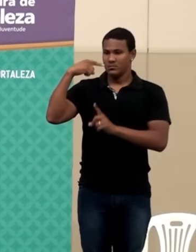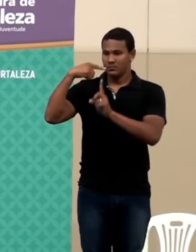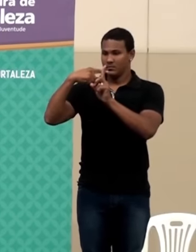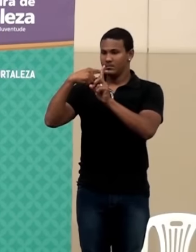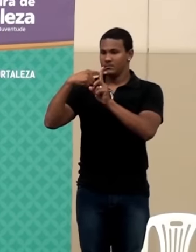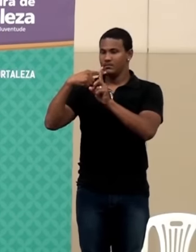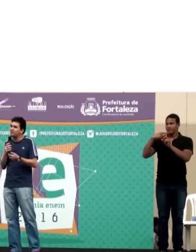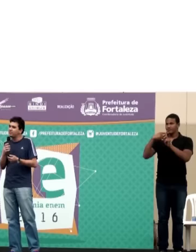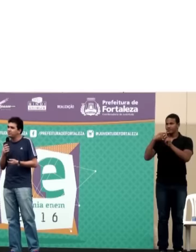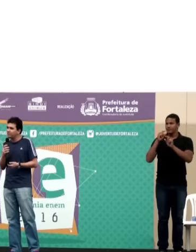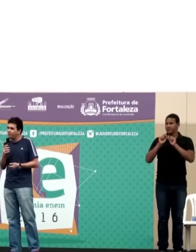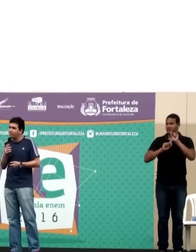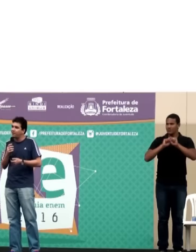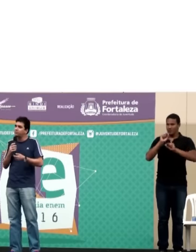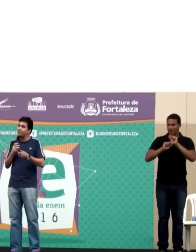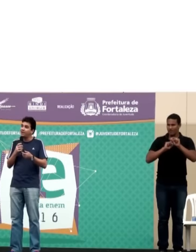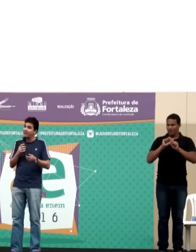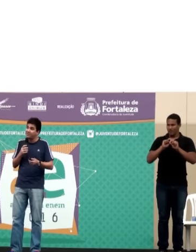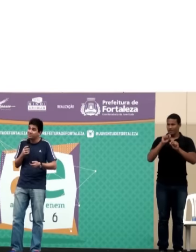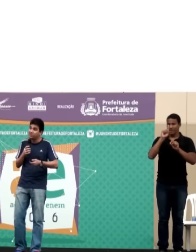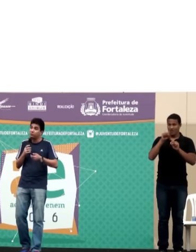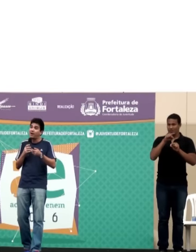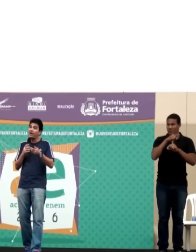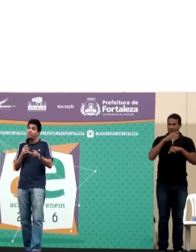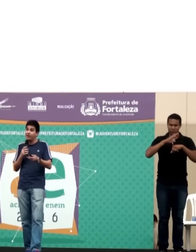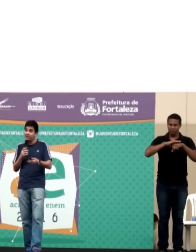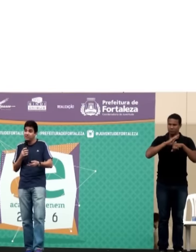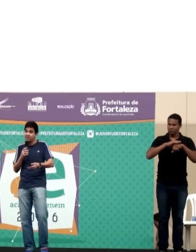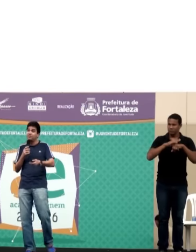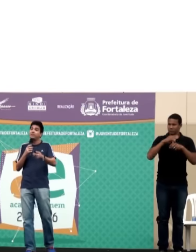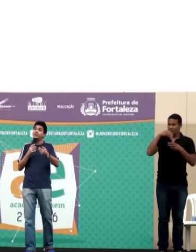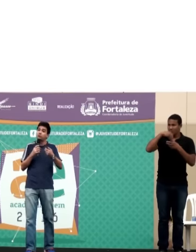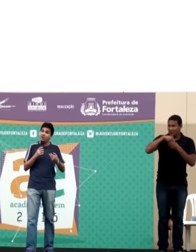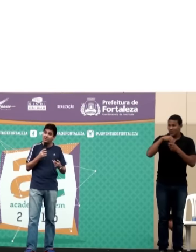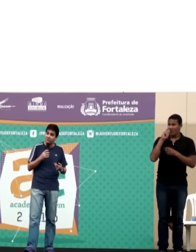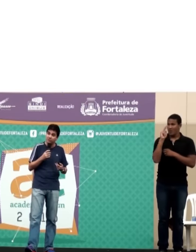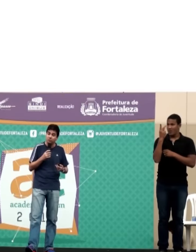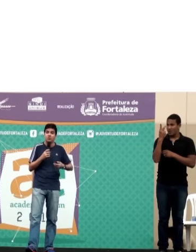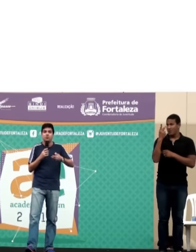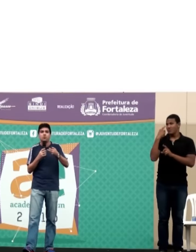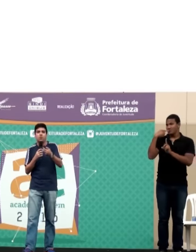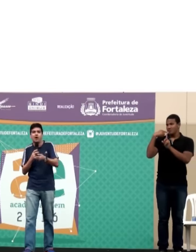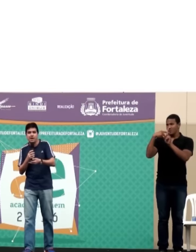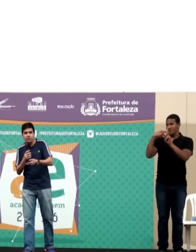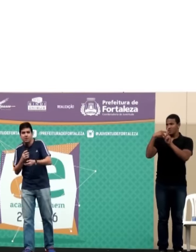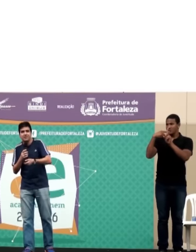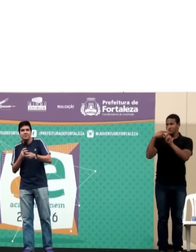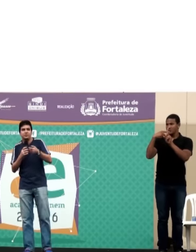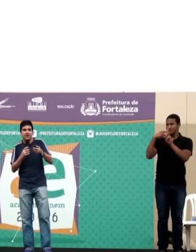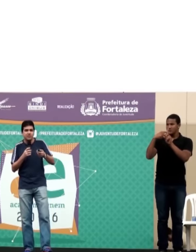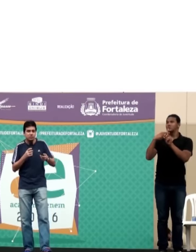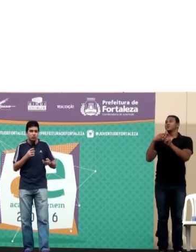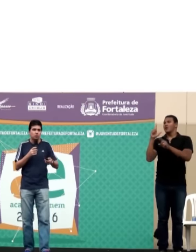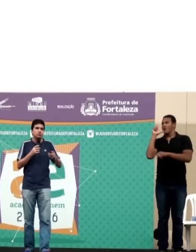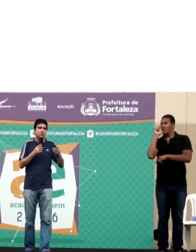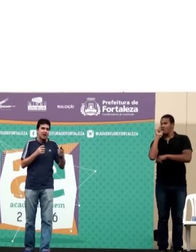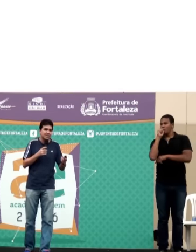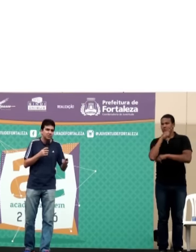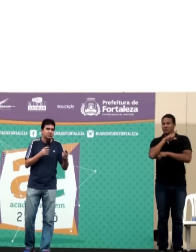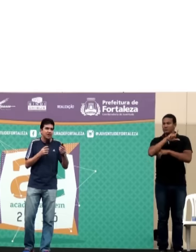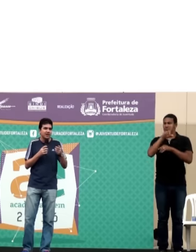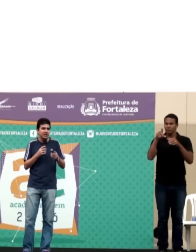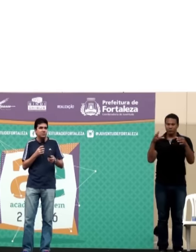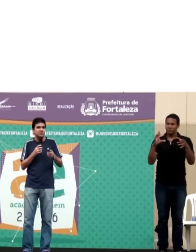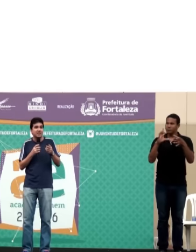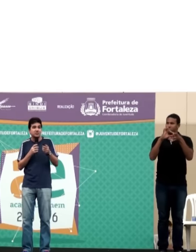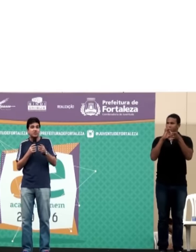íon H3O+, ele vai ser formado pela reação do H+, que vem do ácido, com a água, já que todo